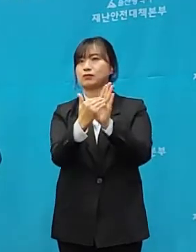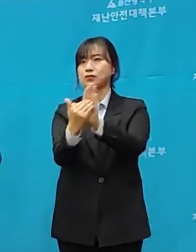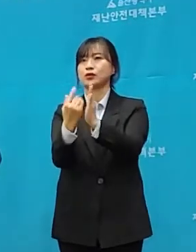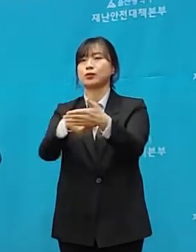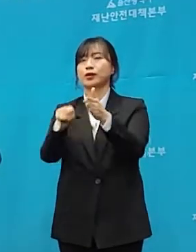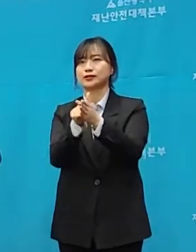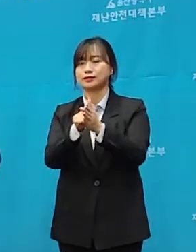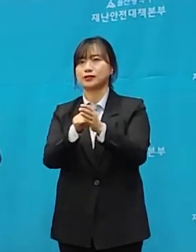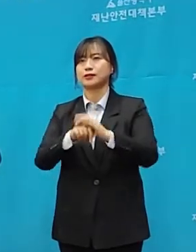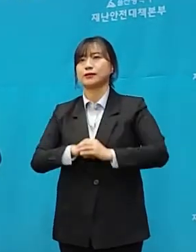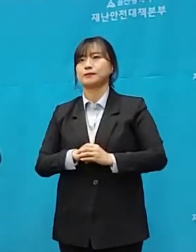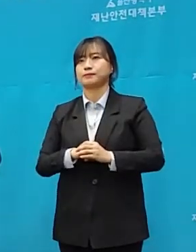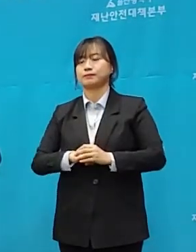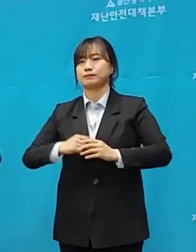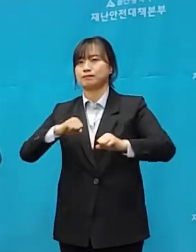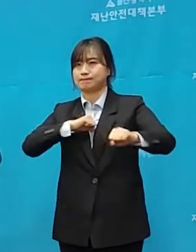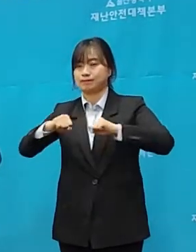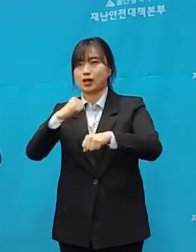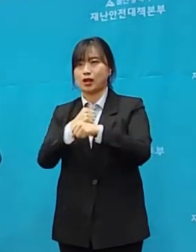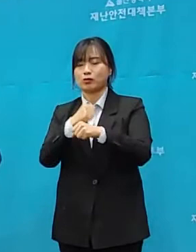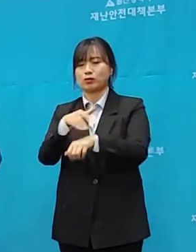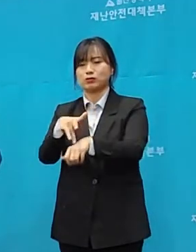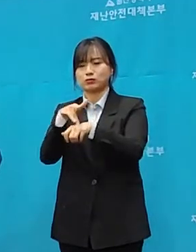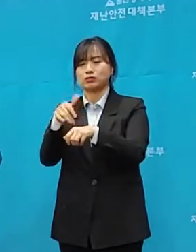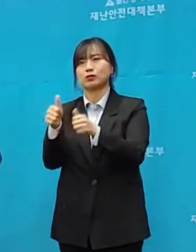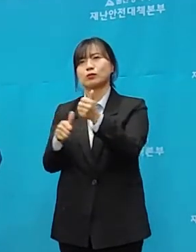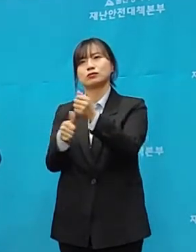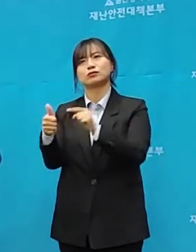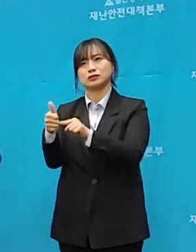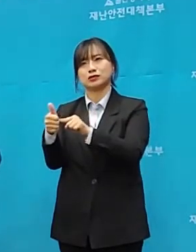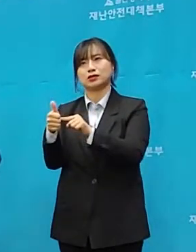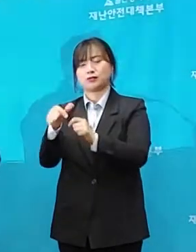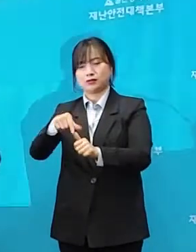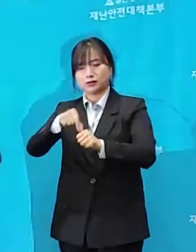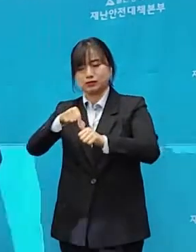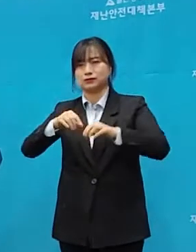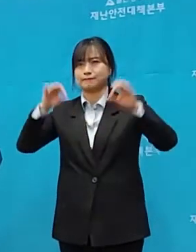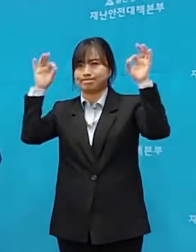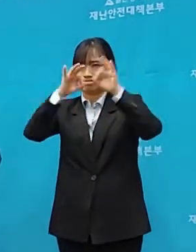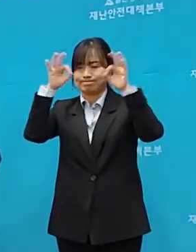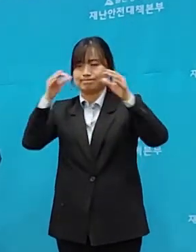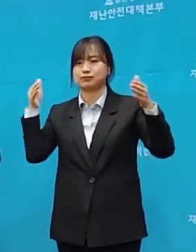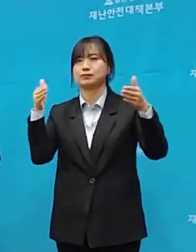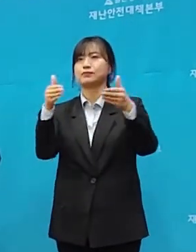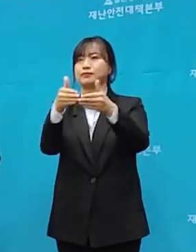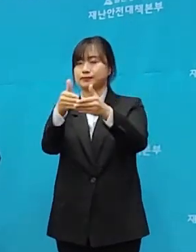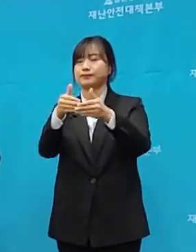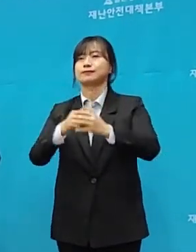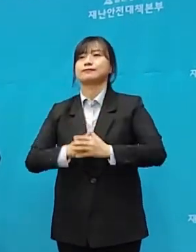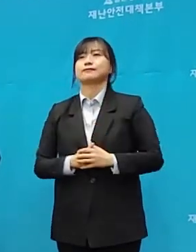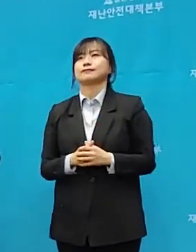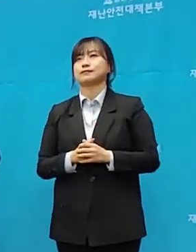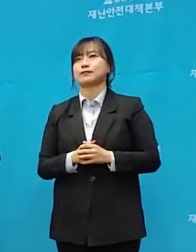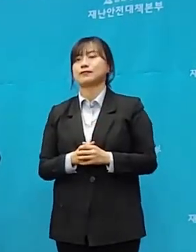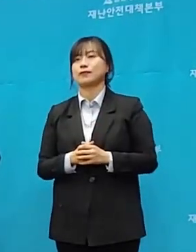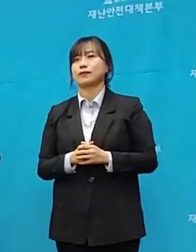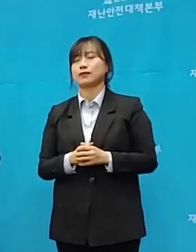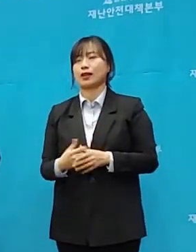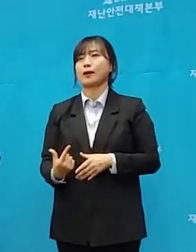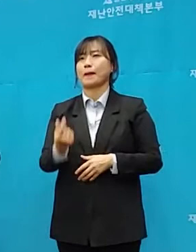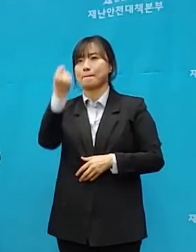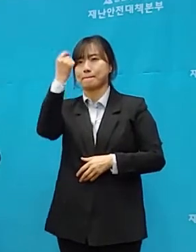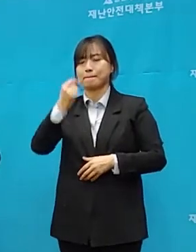않도록 조치하고 실종된 부기장의 구조에 전력을 기울여 나갈 것입니다.